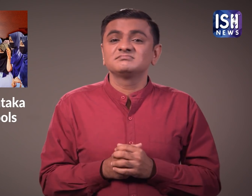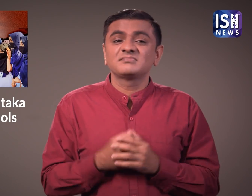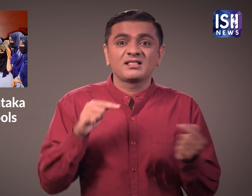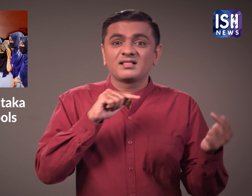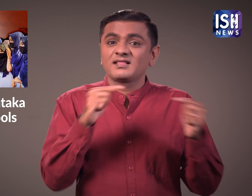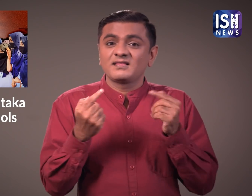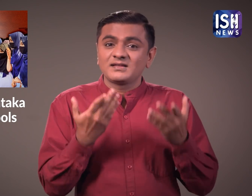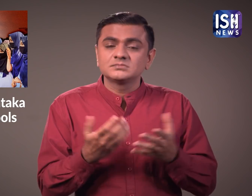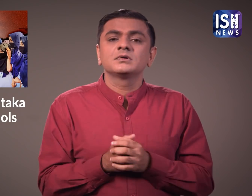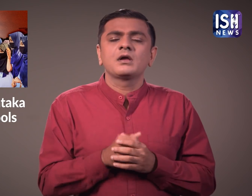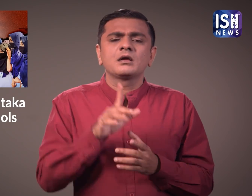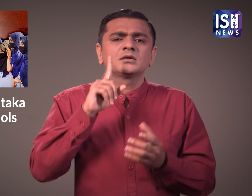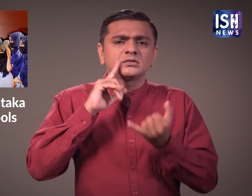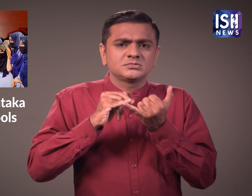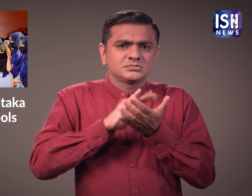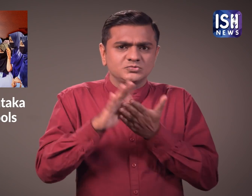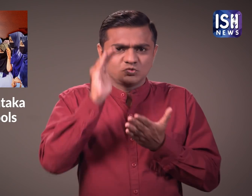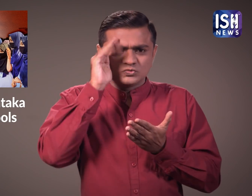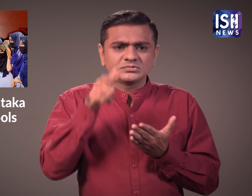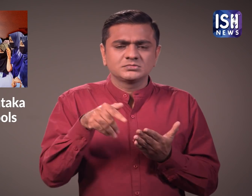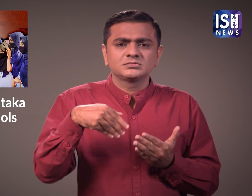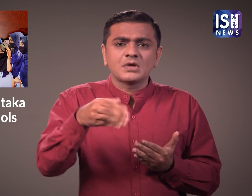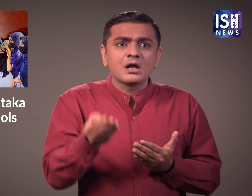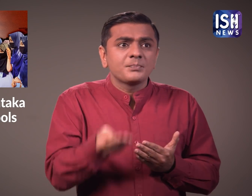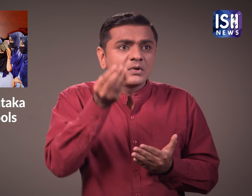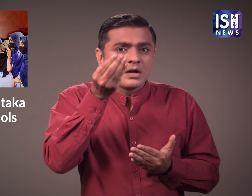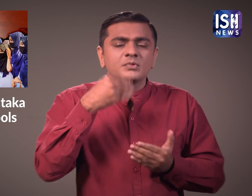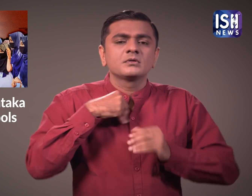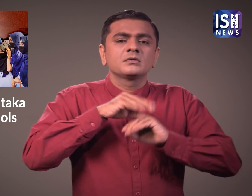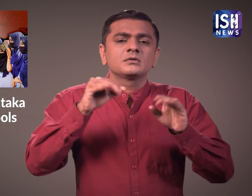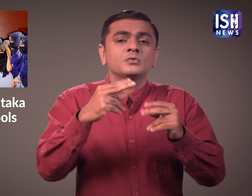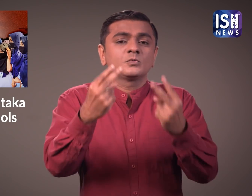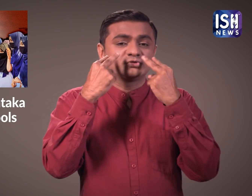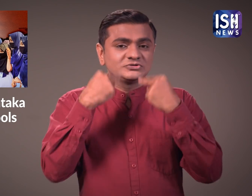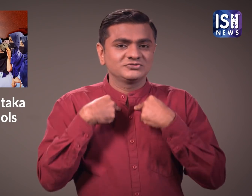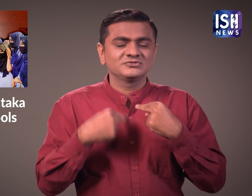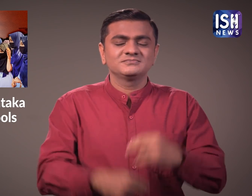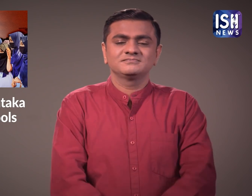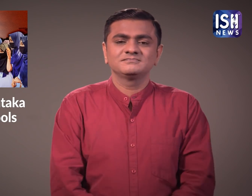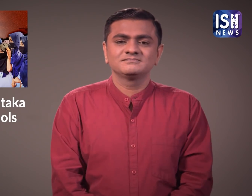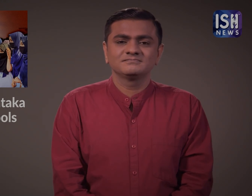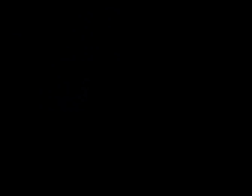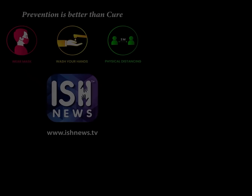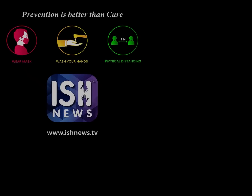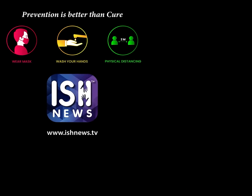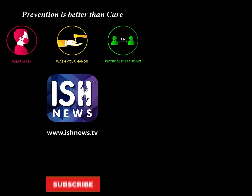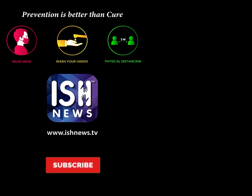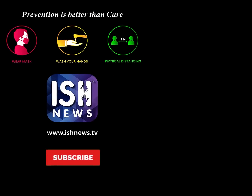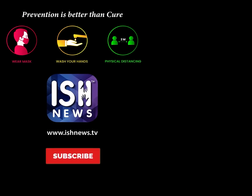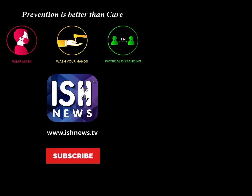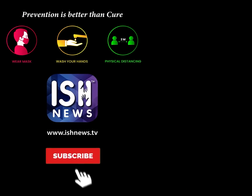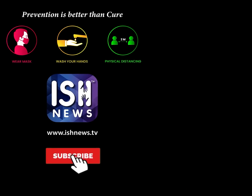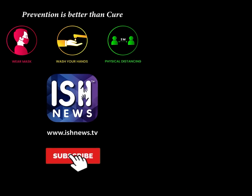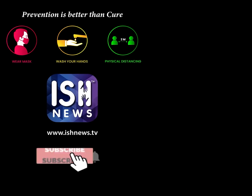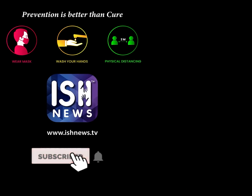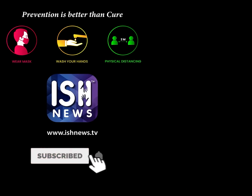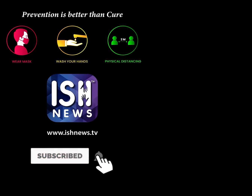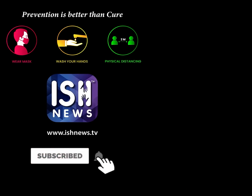बहस जारी है। इजाब के मुद्धे पर अधिक अपडेट जानने के लिए ISH न्यूज देखते रहे। झाल